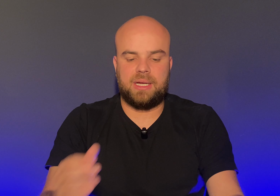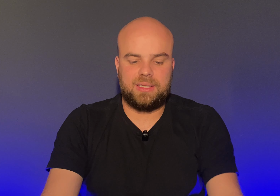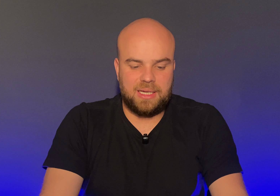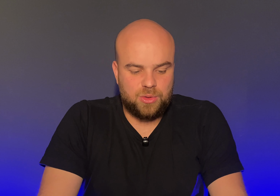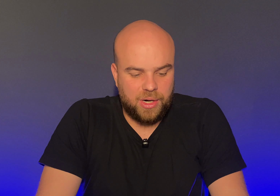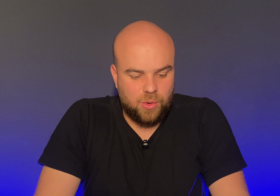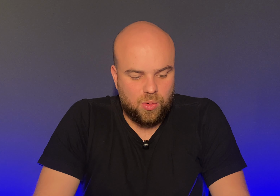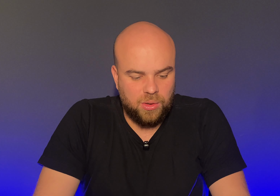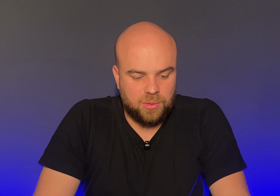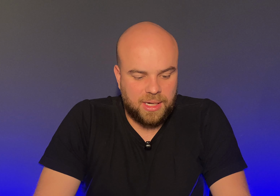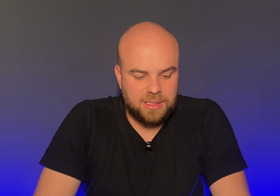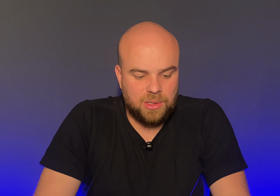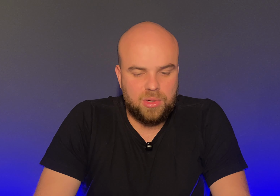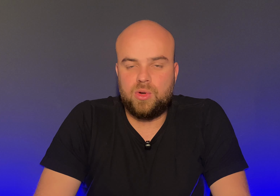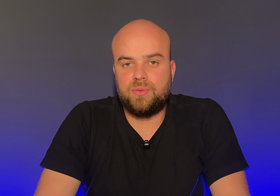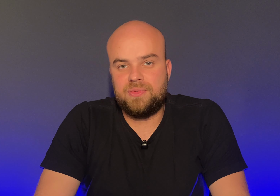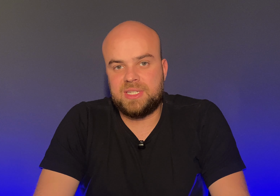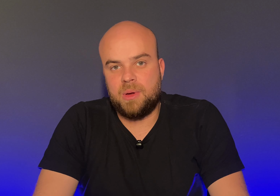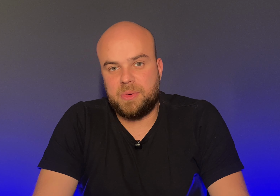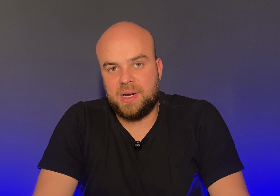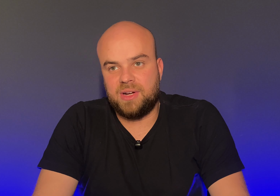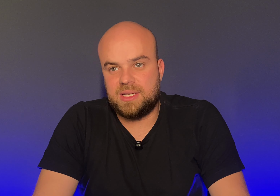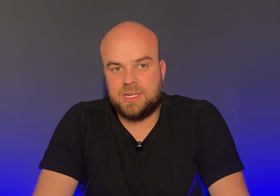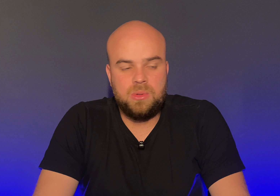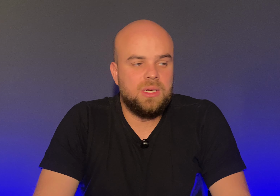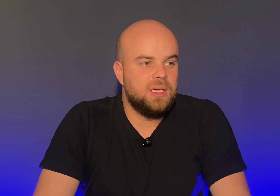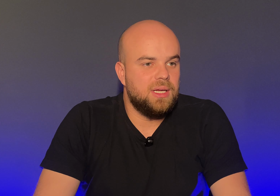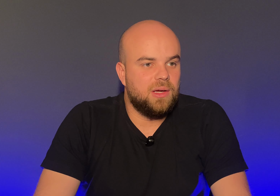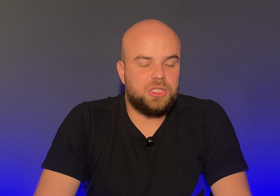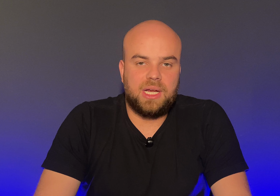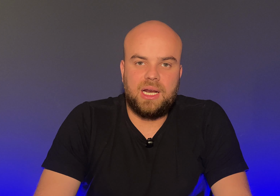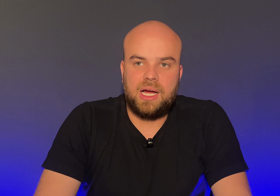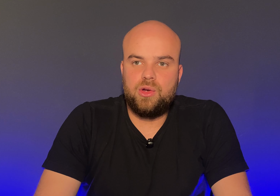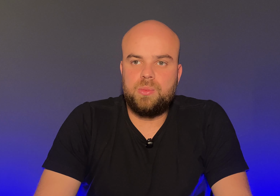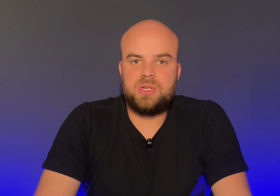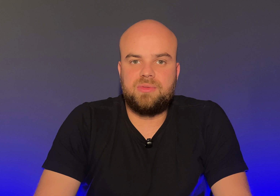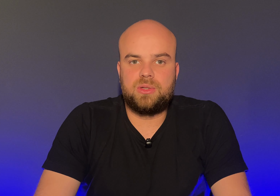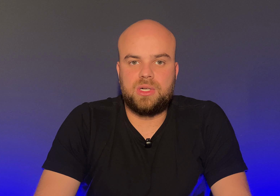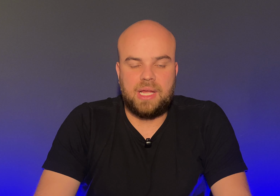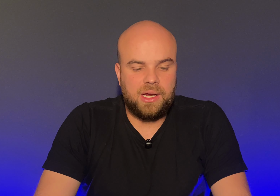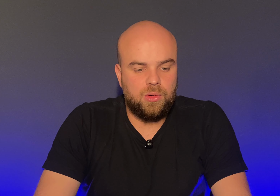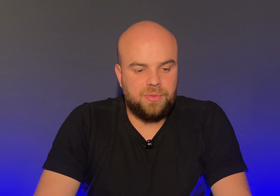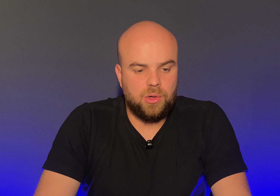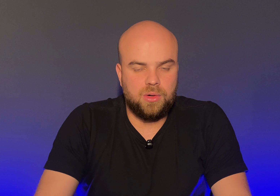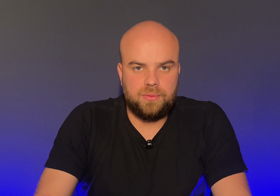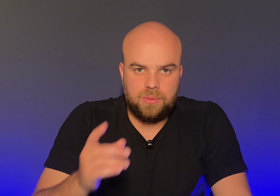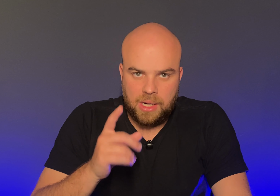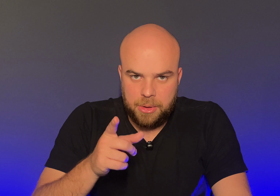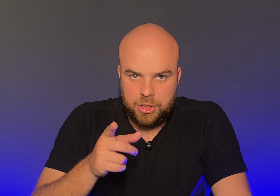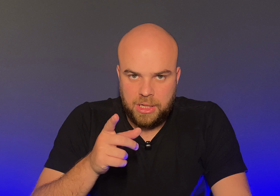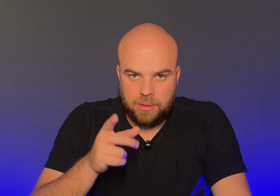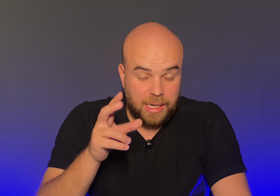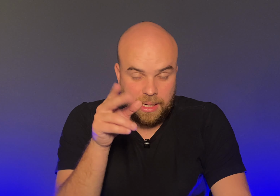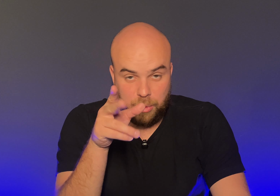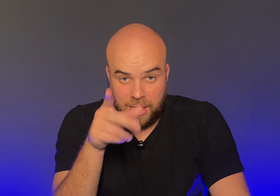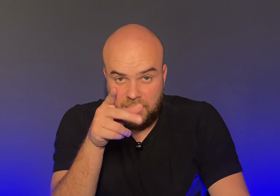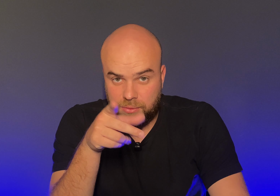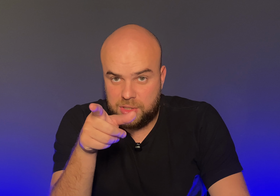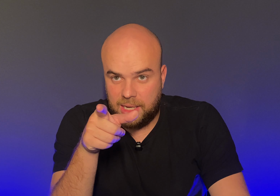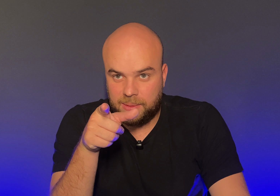da história que eu conto da questão que quando eu fui fazer minha primeira avaliação eu cheguei lá e observador técnico falou o cabeludinho polaquinho você